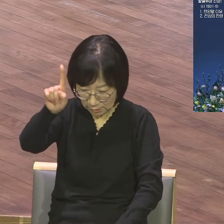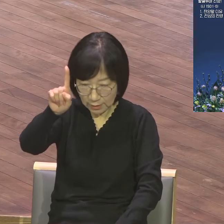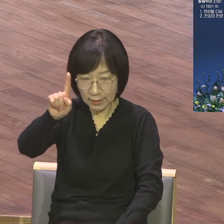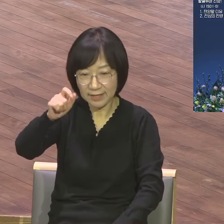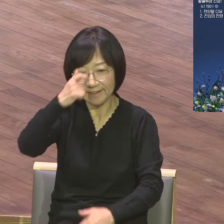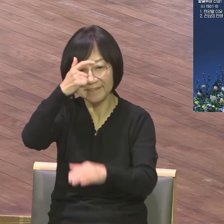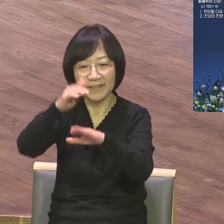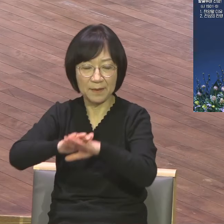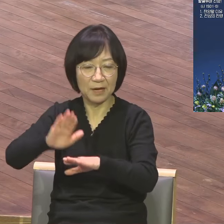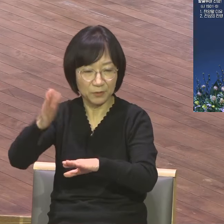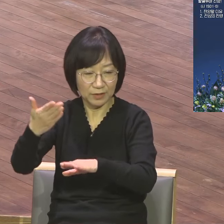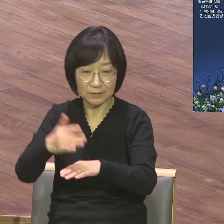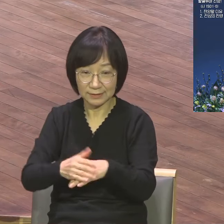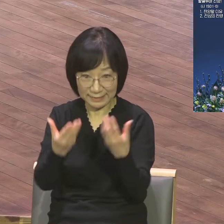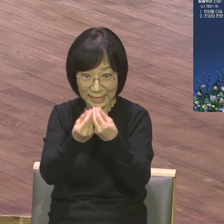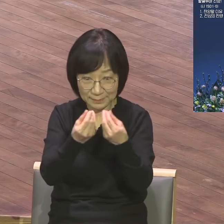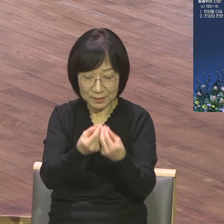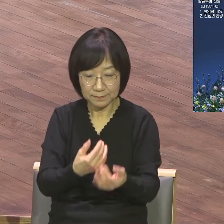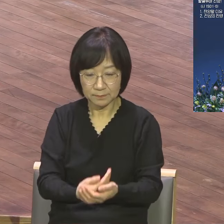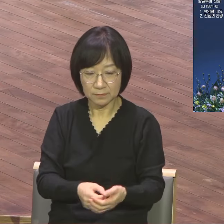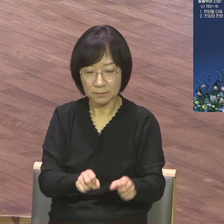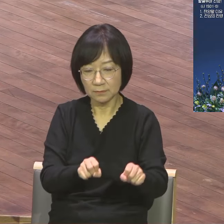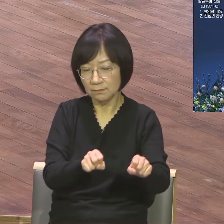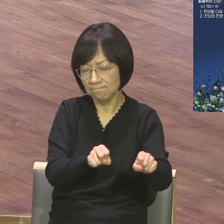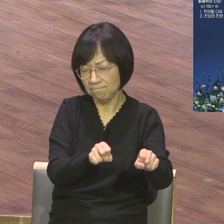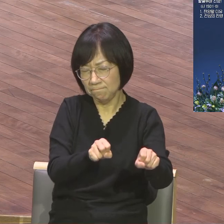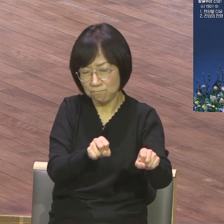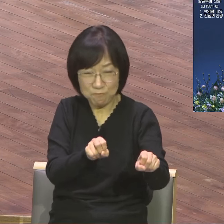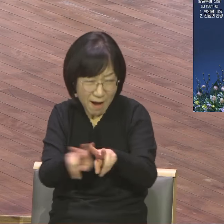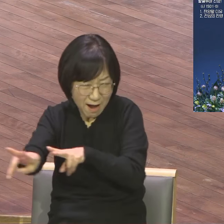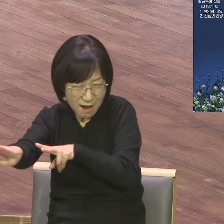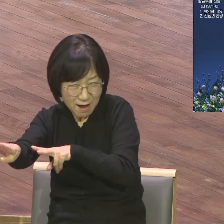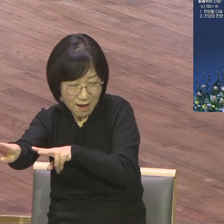천둥이 하나님의 군대의 들림소리요.